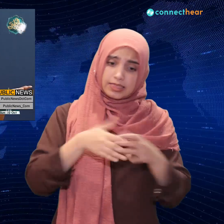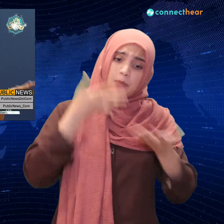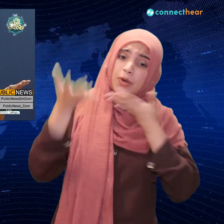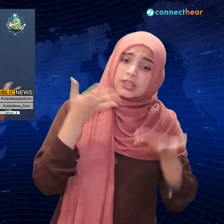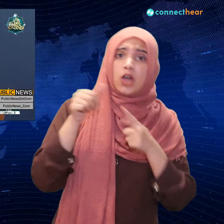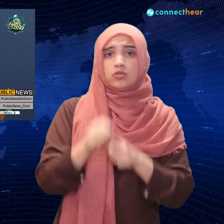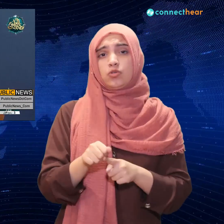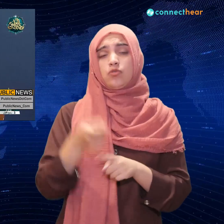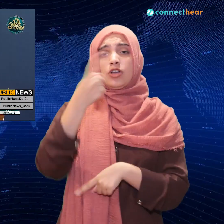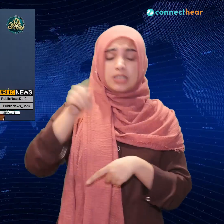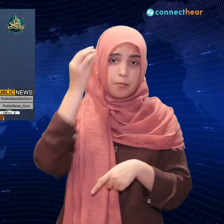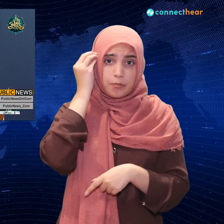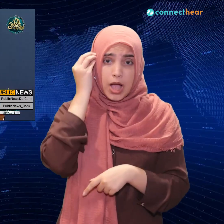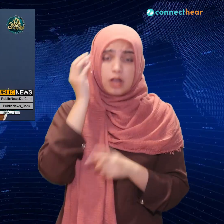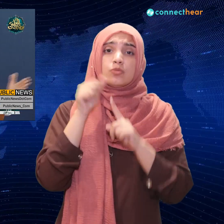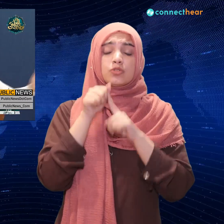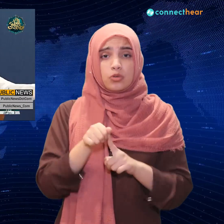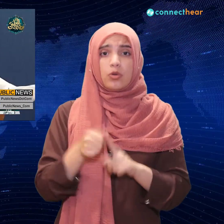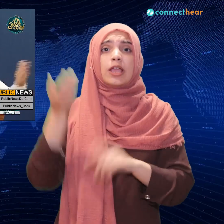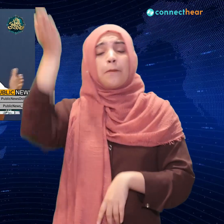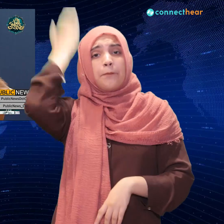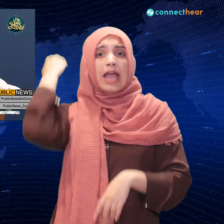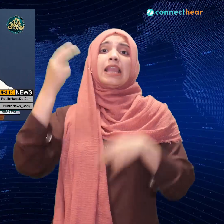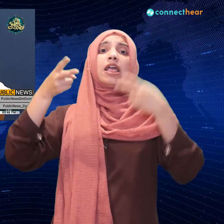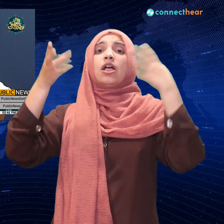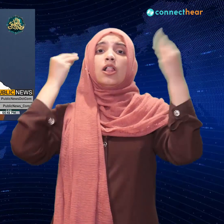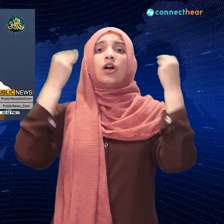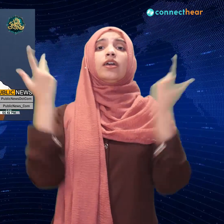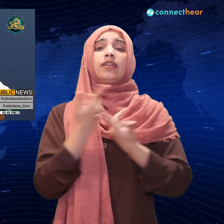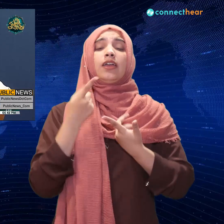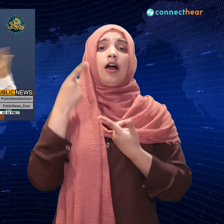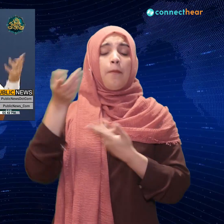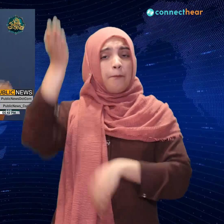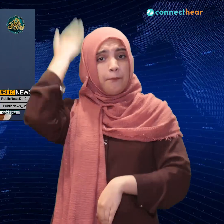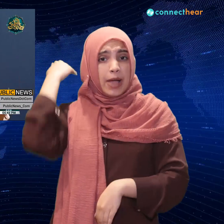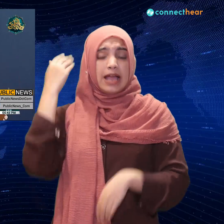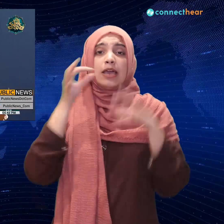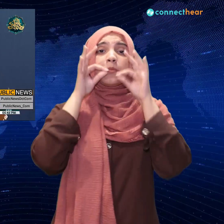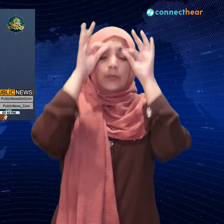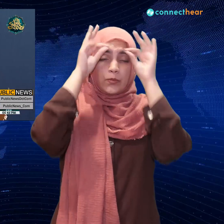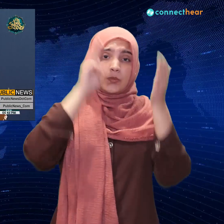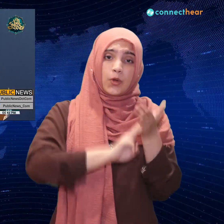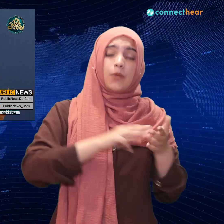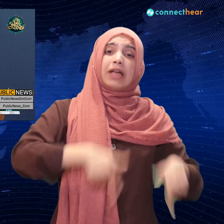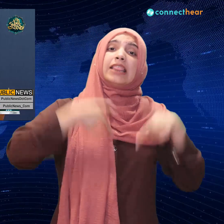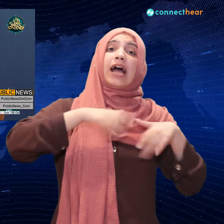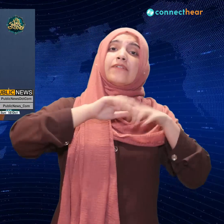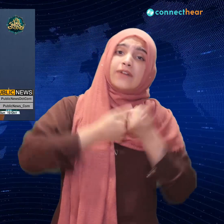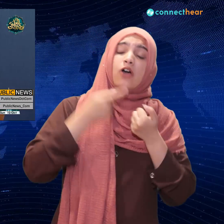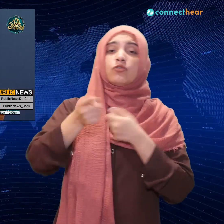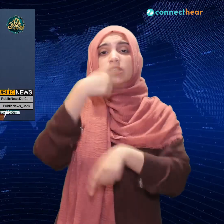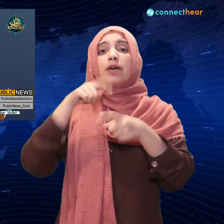یہ تو تاریخ کا حصہ ہے. یہ تو آپ یہ دین کو بھی ہٹ کے، کیونکہ رول ماڈلز ہونے چاہیے بچوں کے لیے. میرے